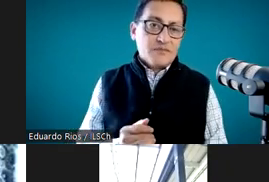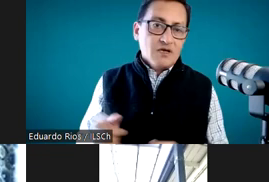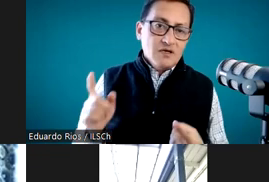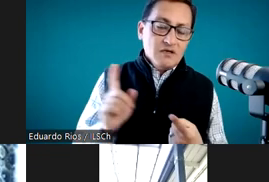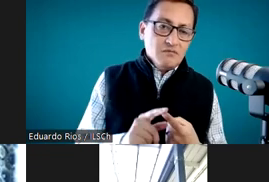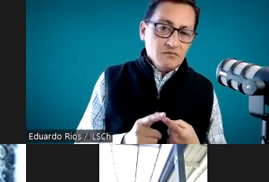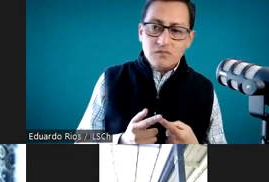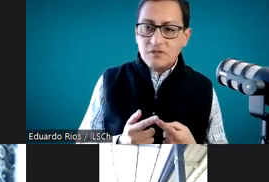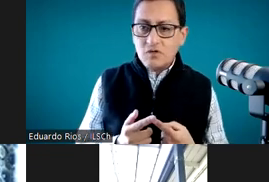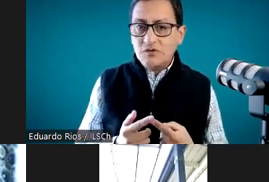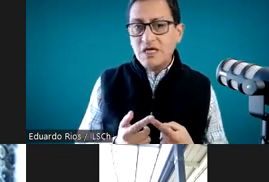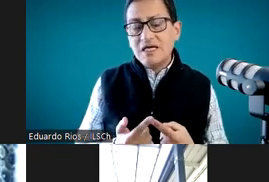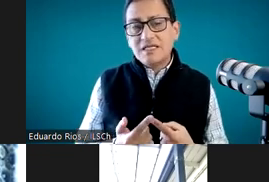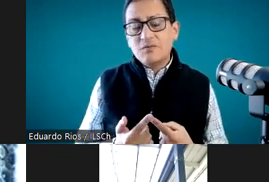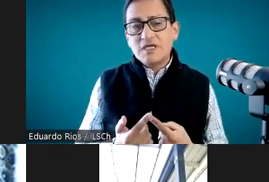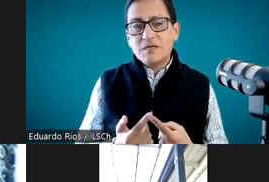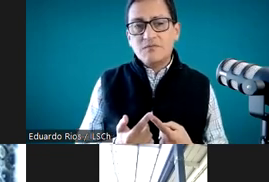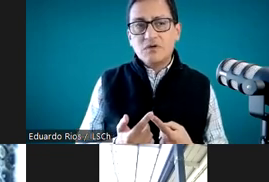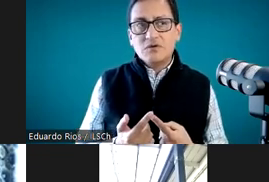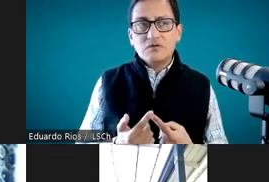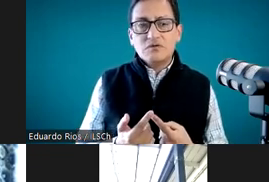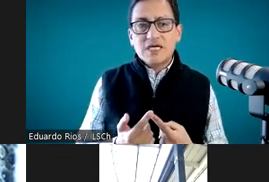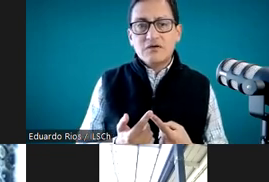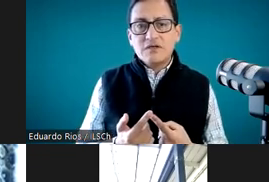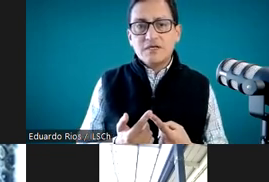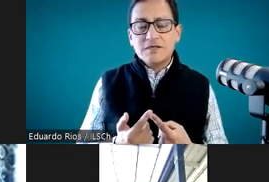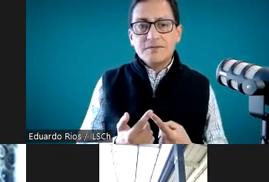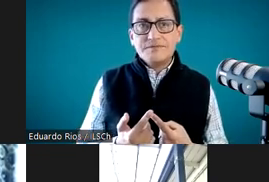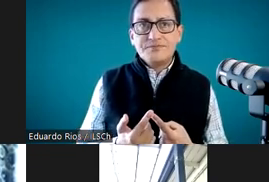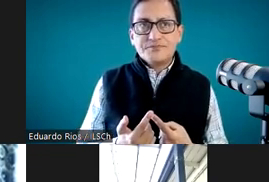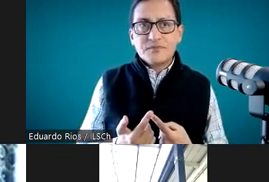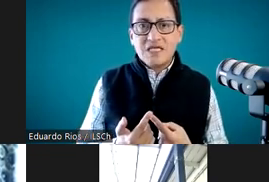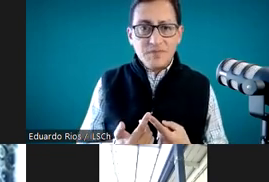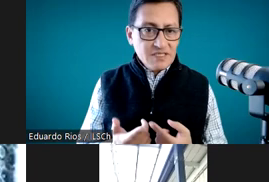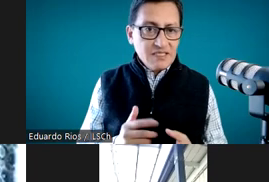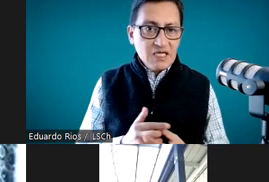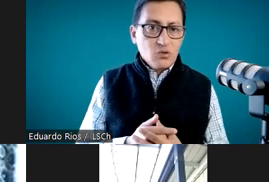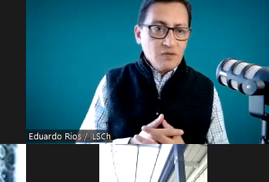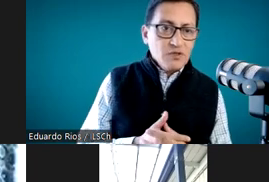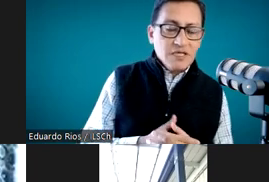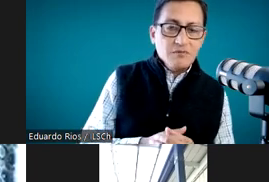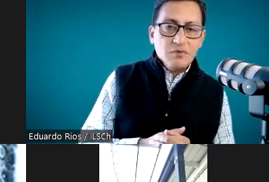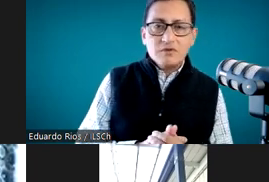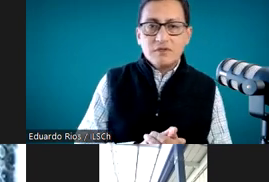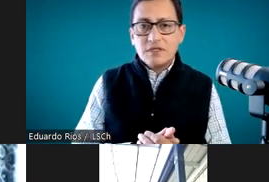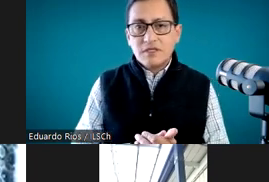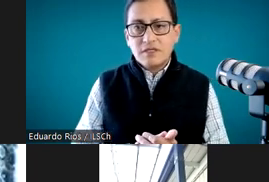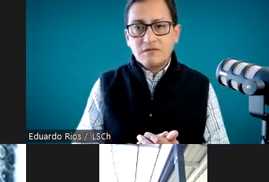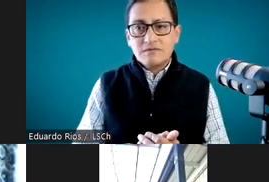sordas. Cuando hay alguien que tiene, por ejemplo, un grado de discapacidad intelectual, por